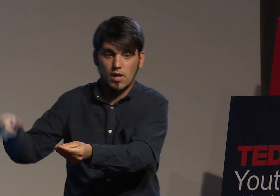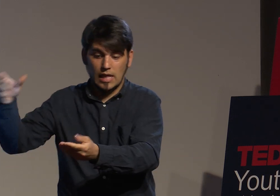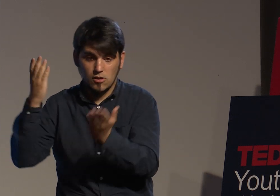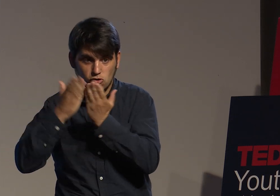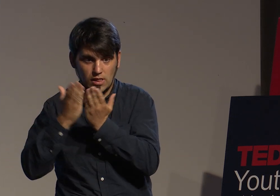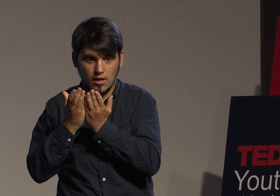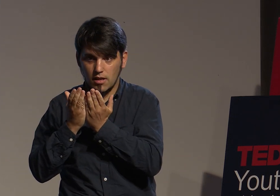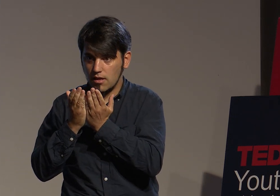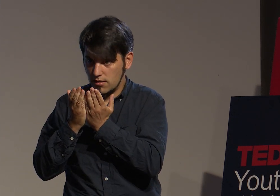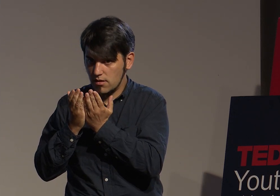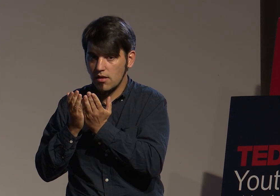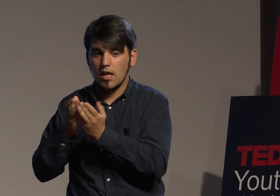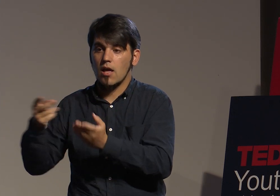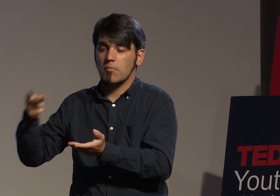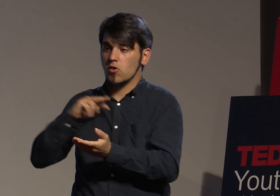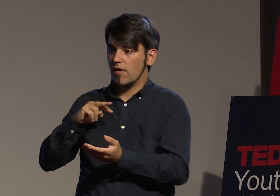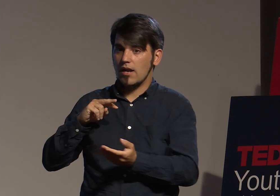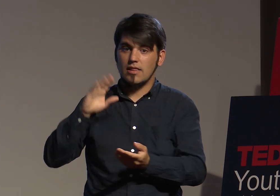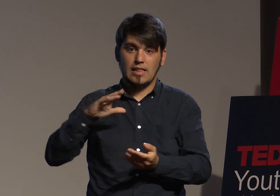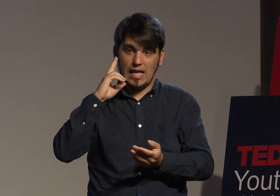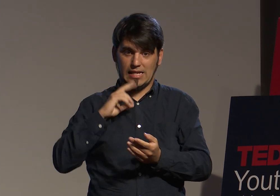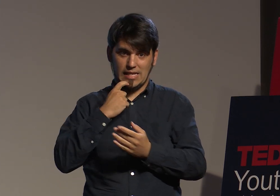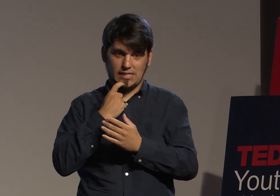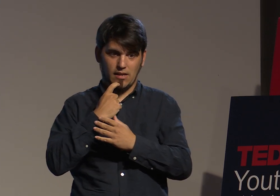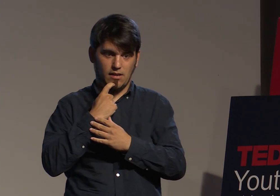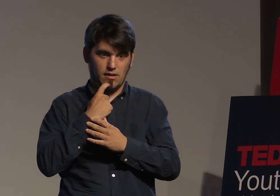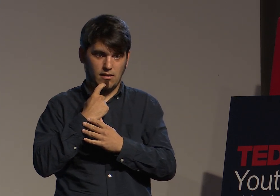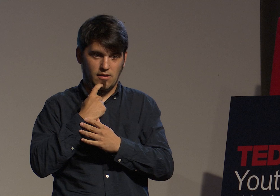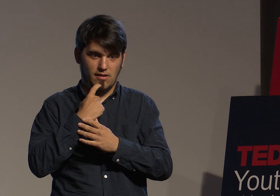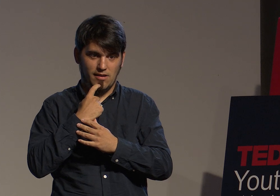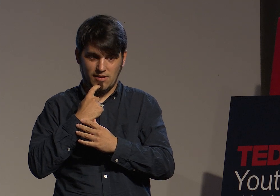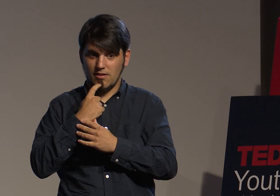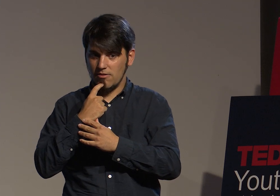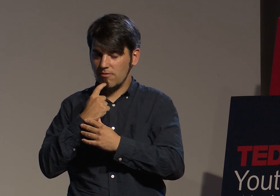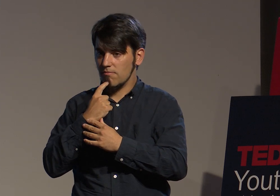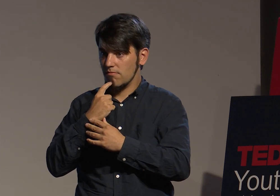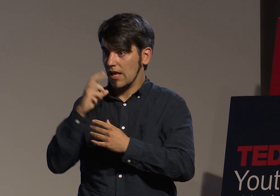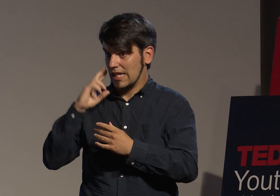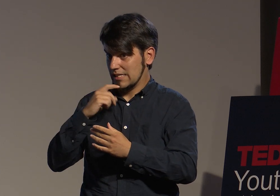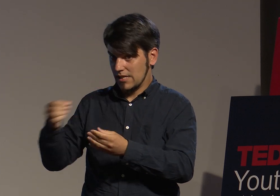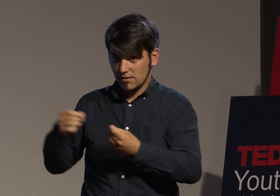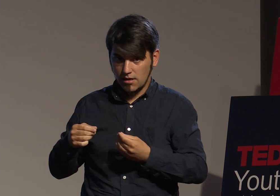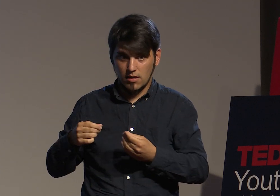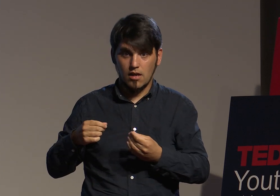няколко въпроса. И да знам как да се подготвям. И аз реших да пиша въпросите на бял лист,